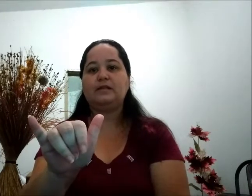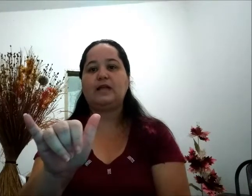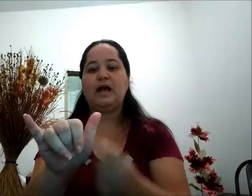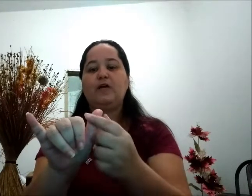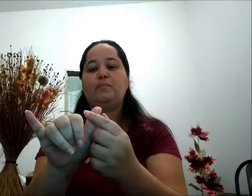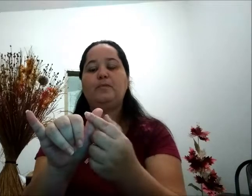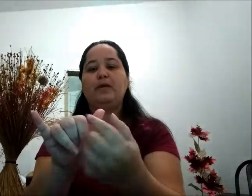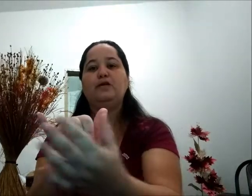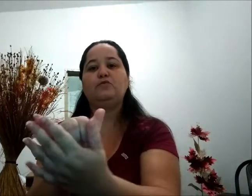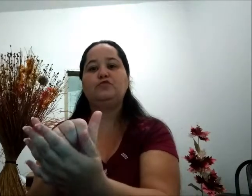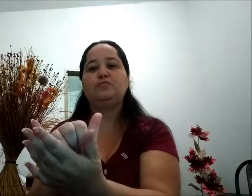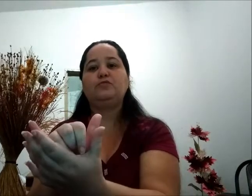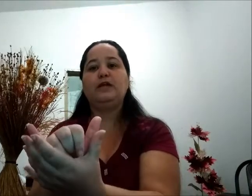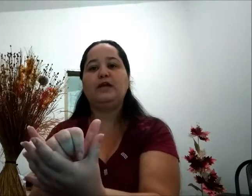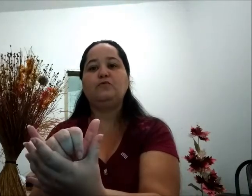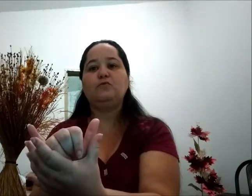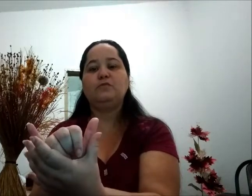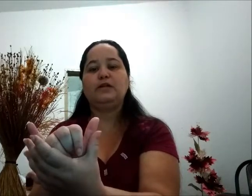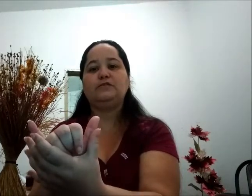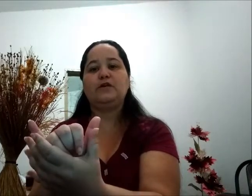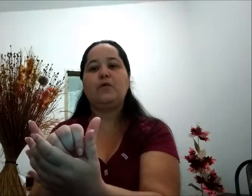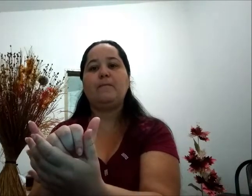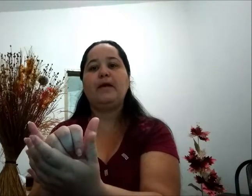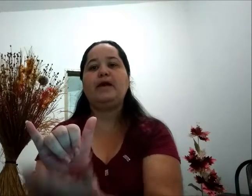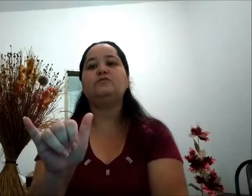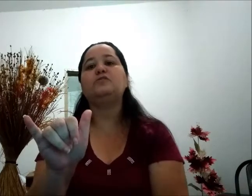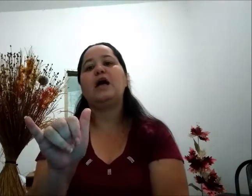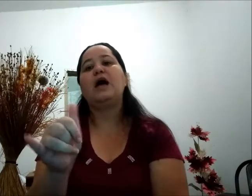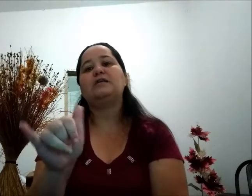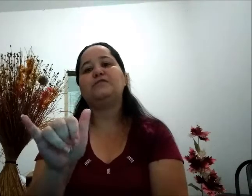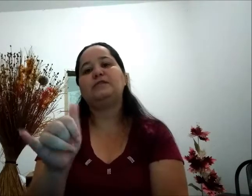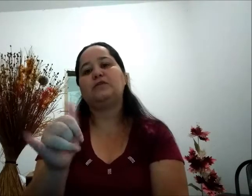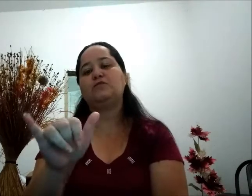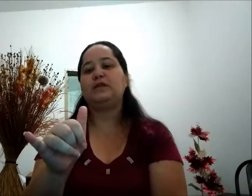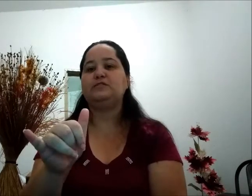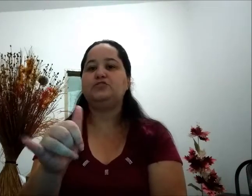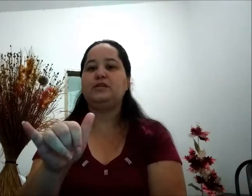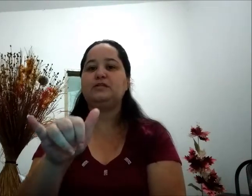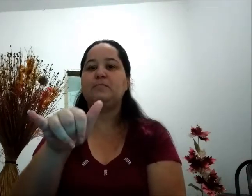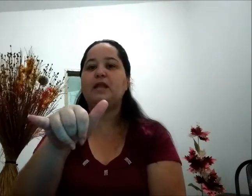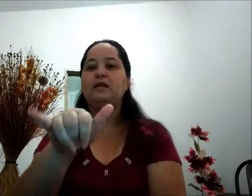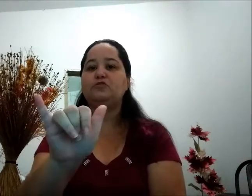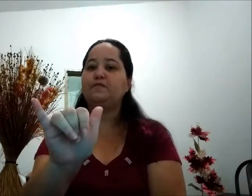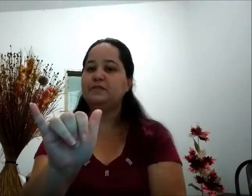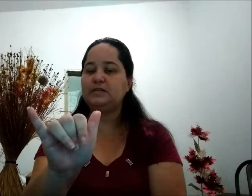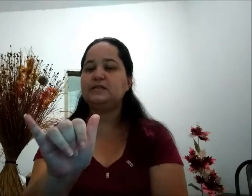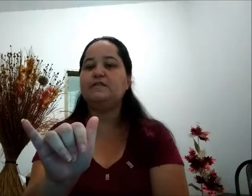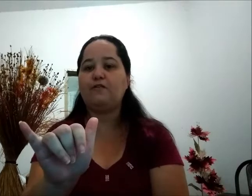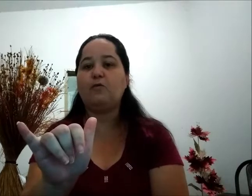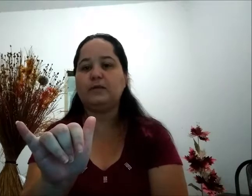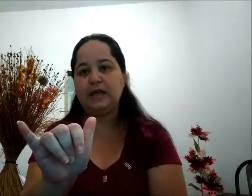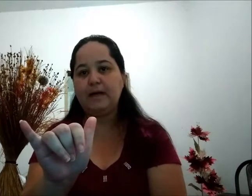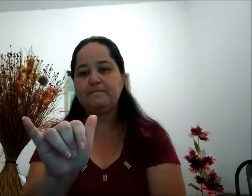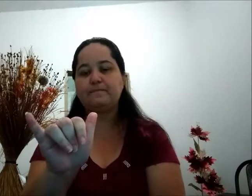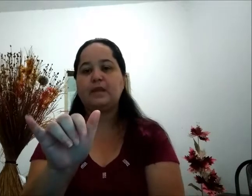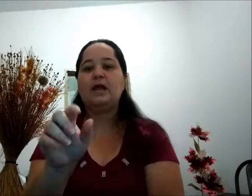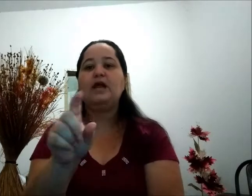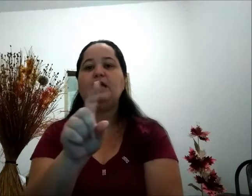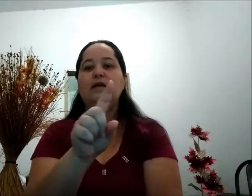tá? É o primeiro e último dedo, eles ficam abertos. Às vezes acontece de ter esse balanço ou fazer dessa forma, tá? E